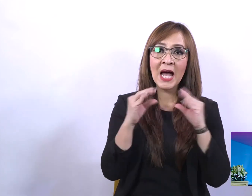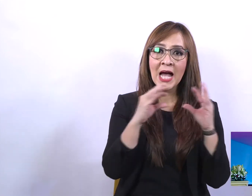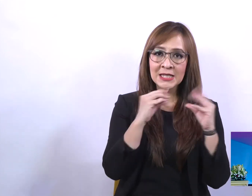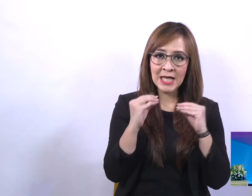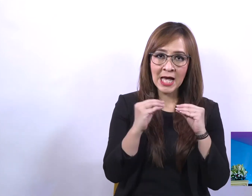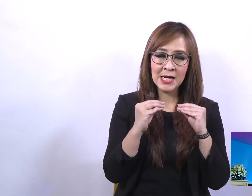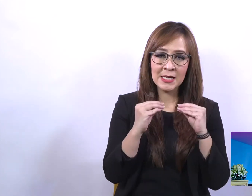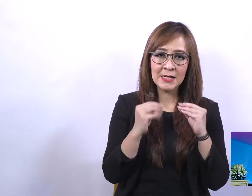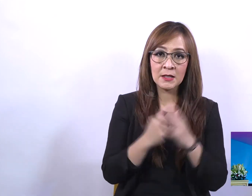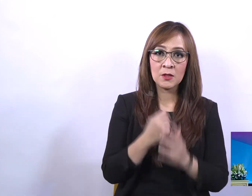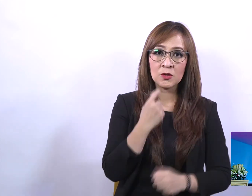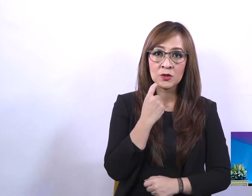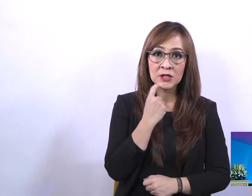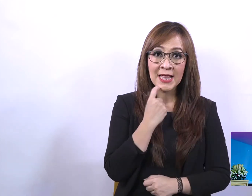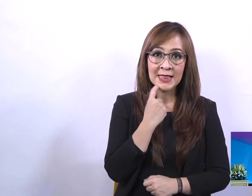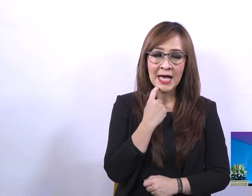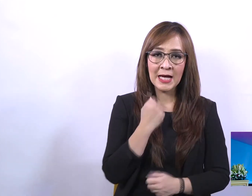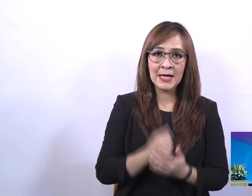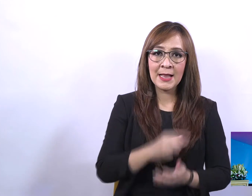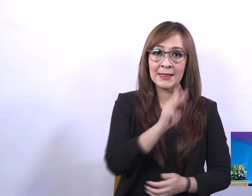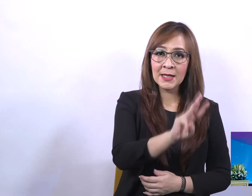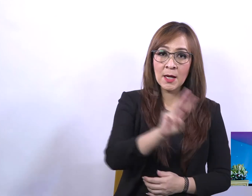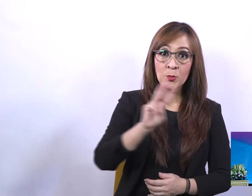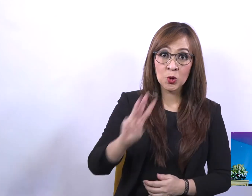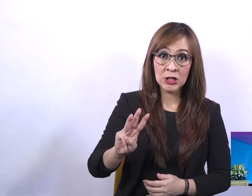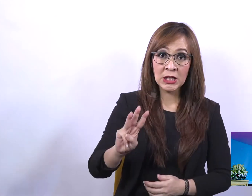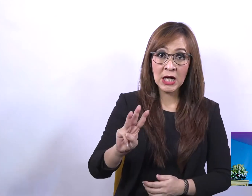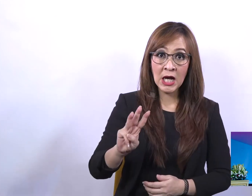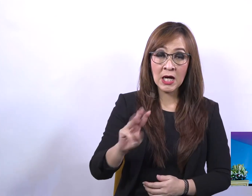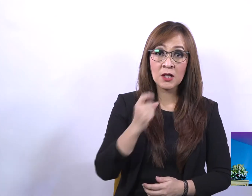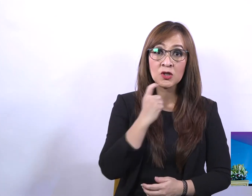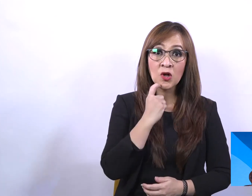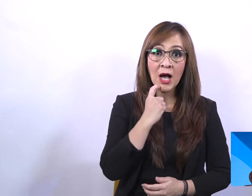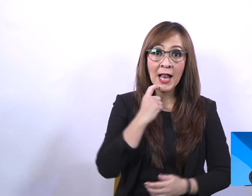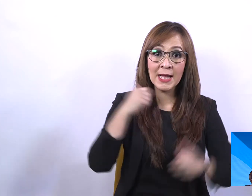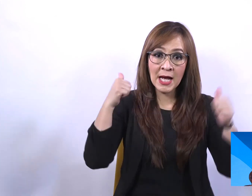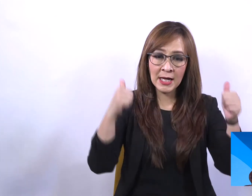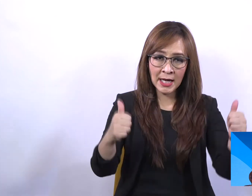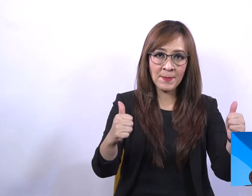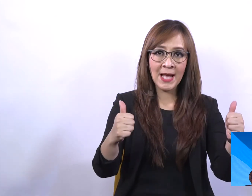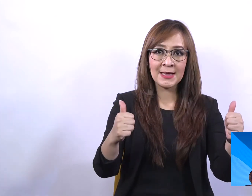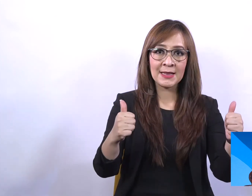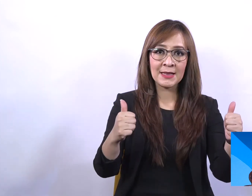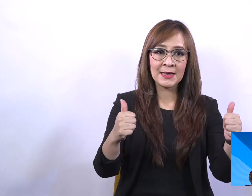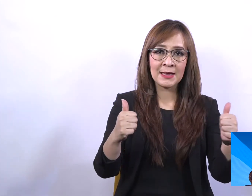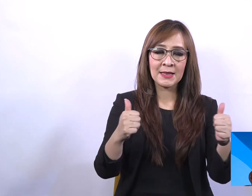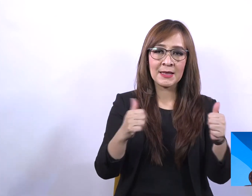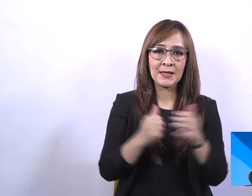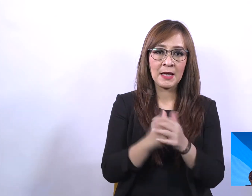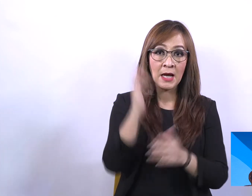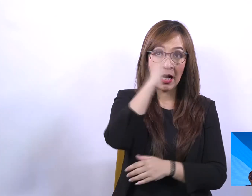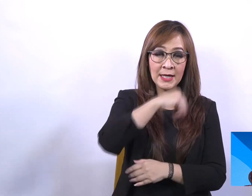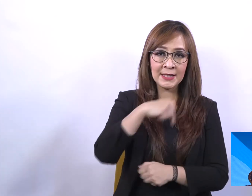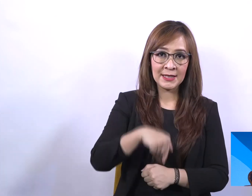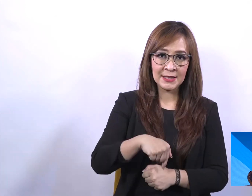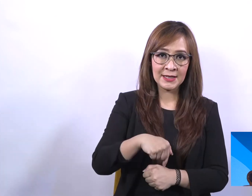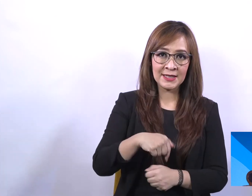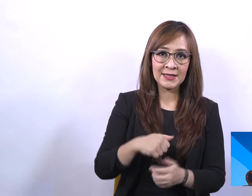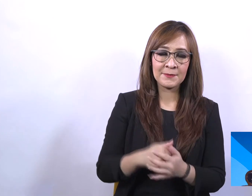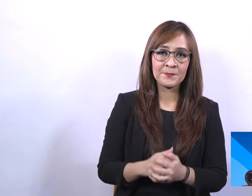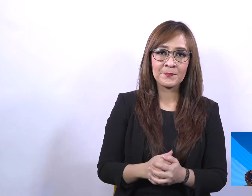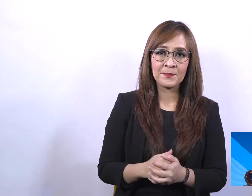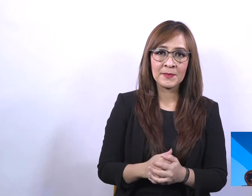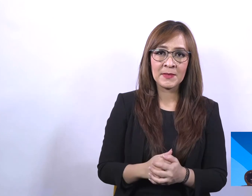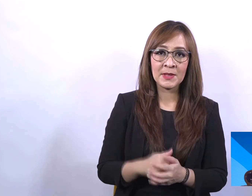kita mengenai Hai tentang 33 hal yang dahsyat tentang salib Iya kan Nah hari ini karena